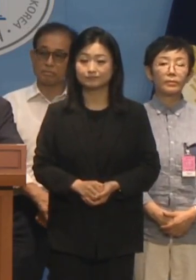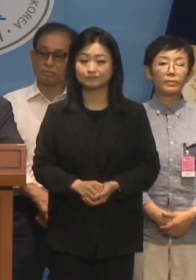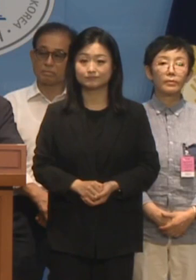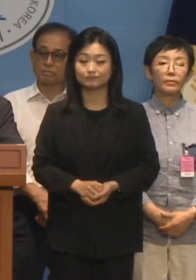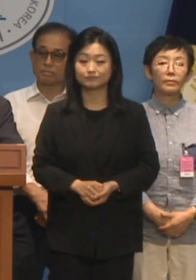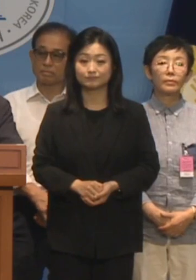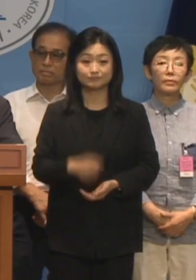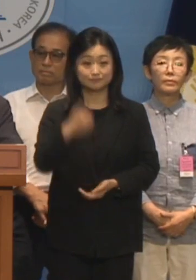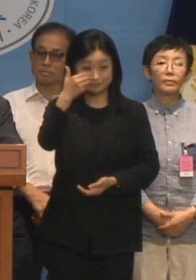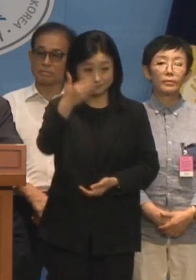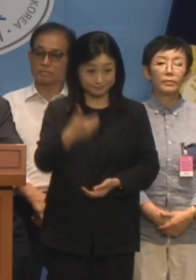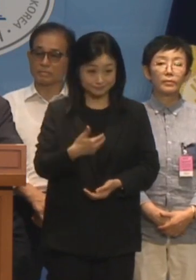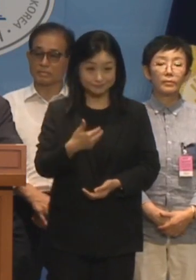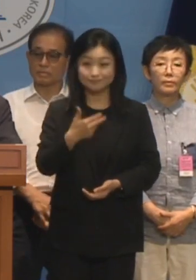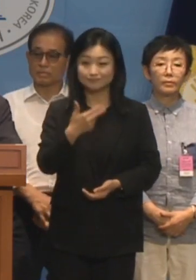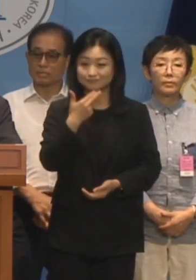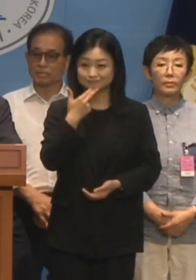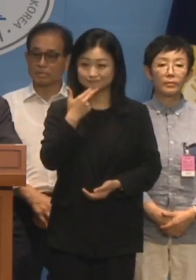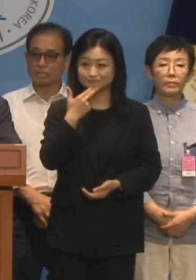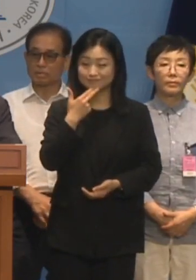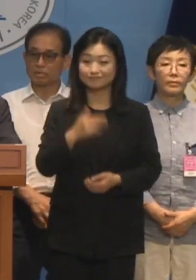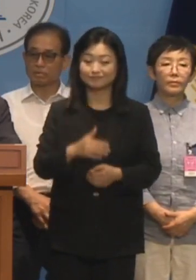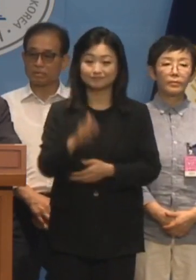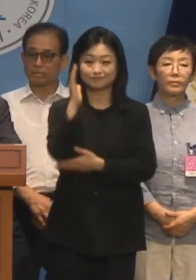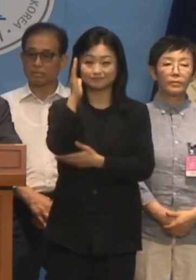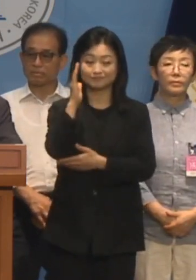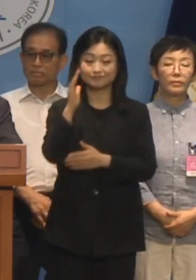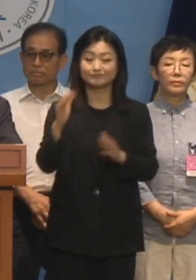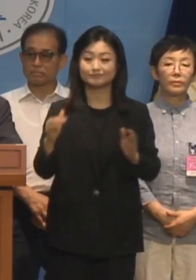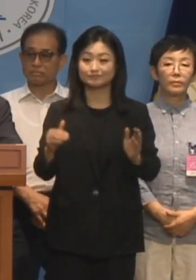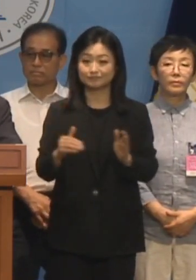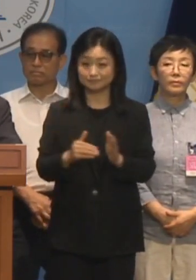네. 질문 없으시면 제 기자회견을